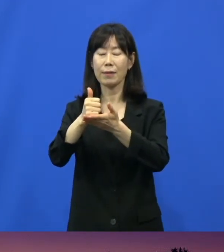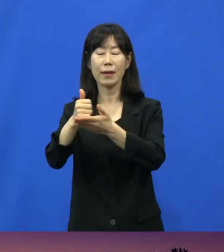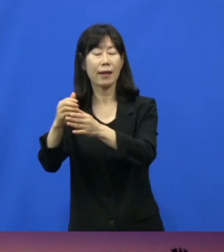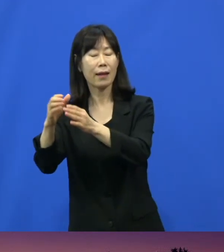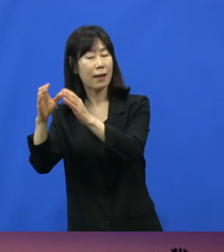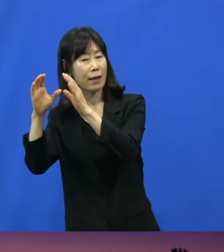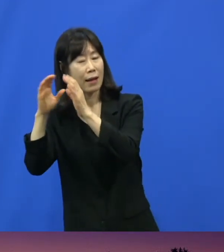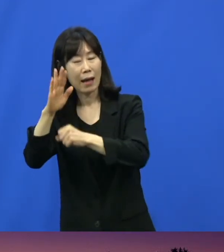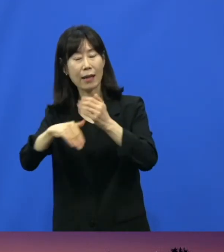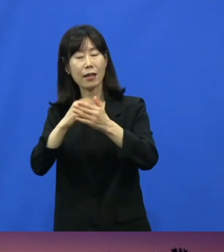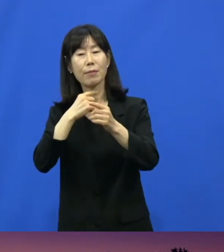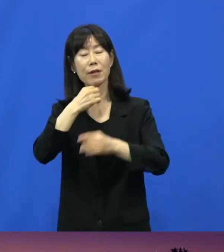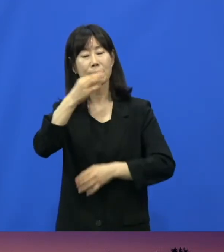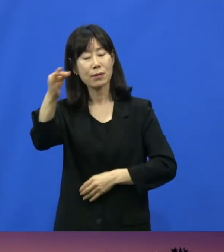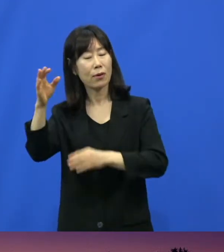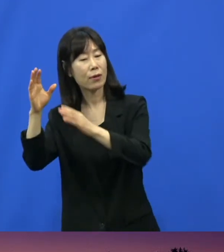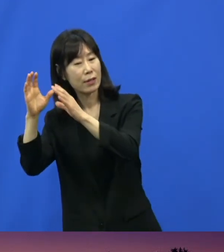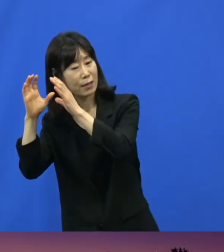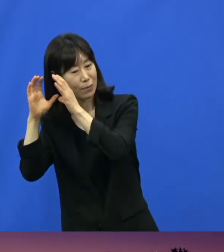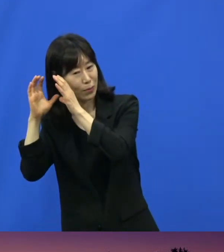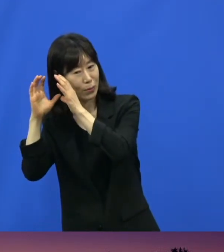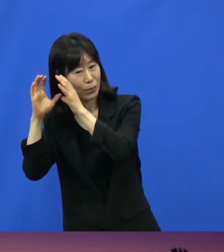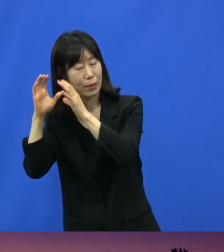경청에 대도요. 주님 말씀해 주십시오.